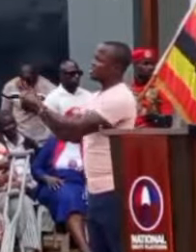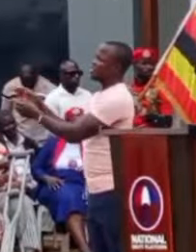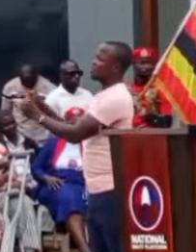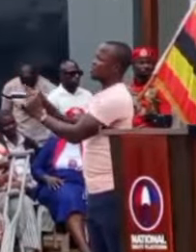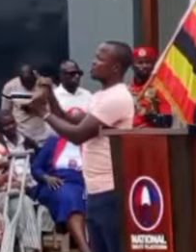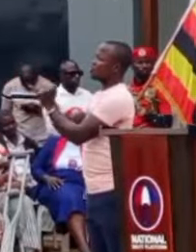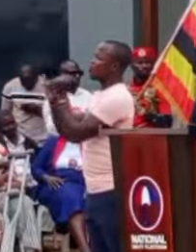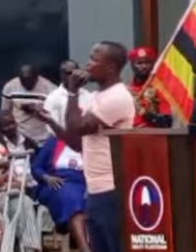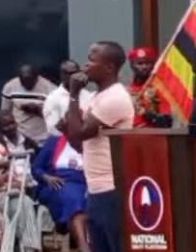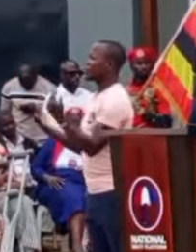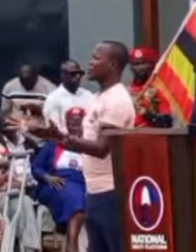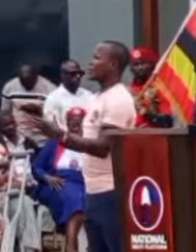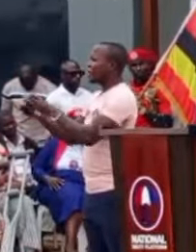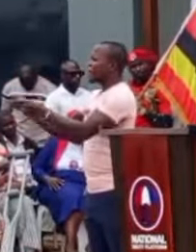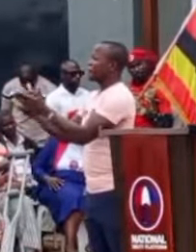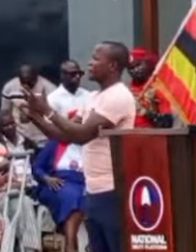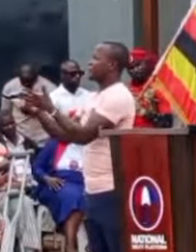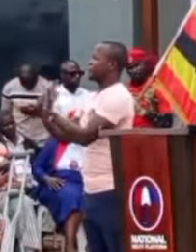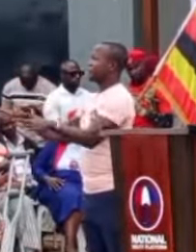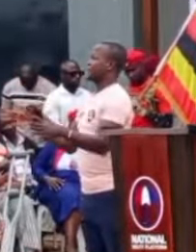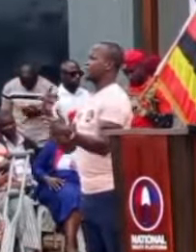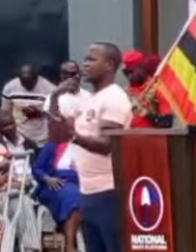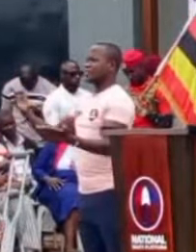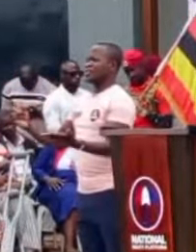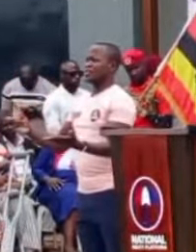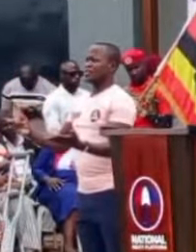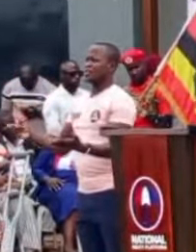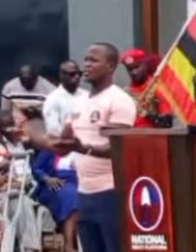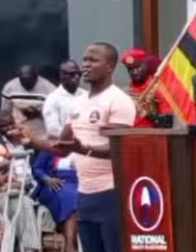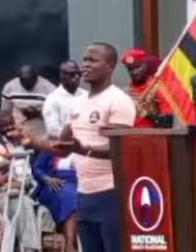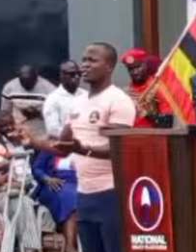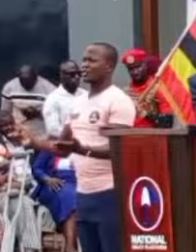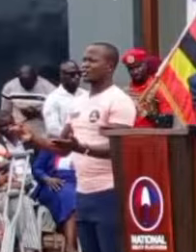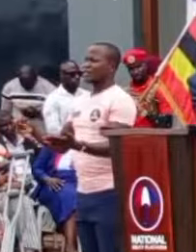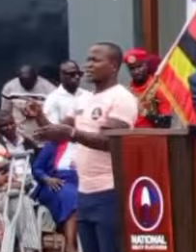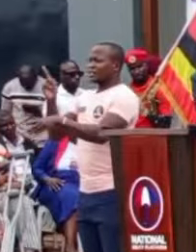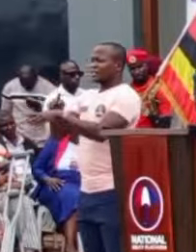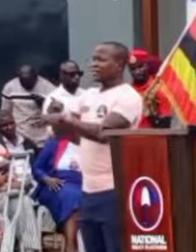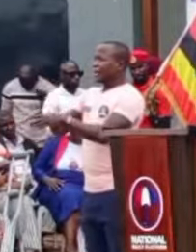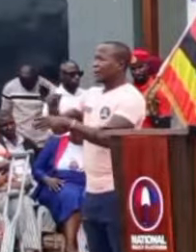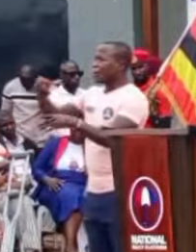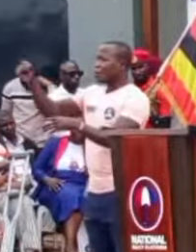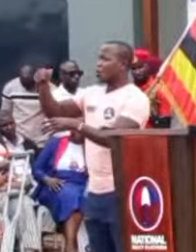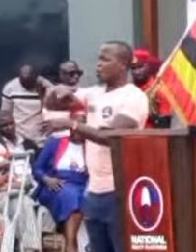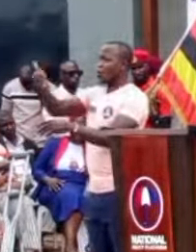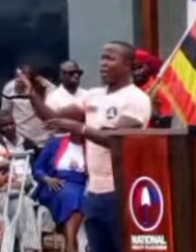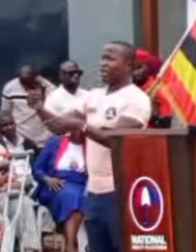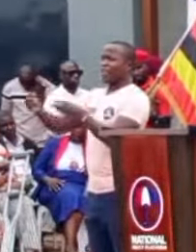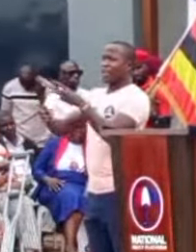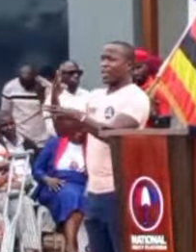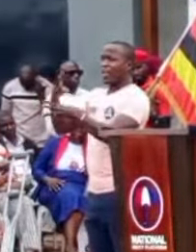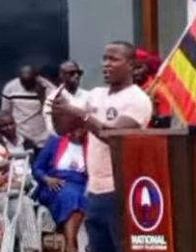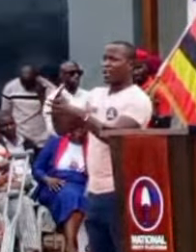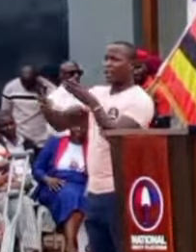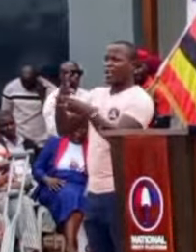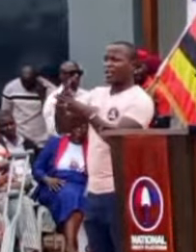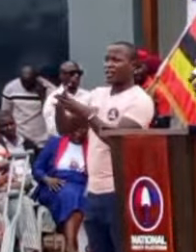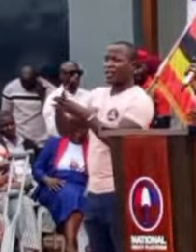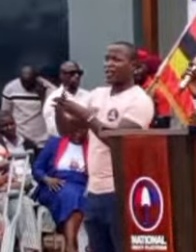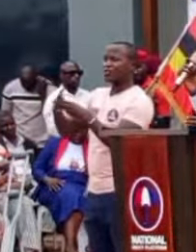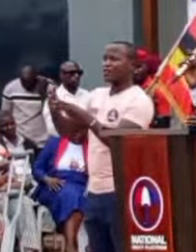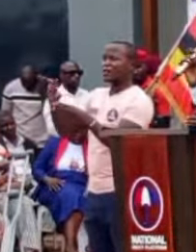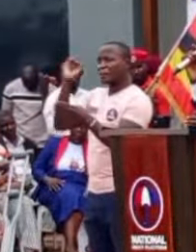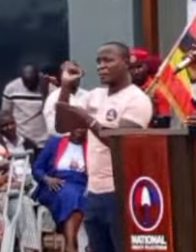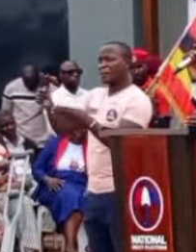ebeera polisi bw'ogenda mawanga agakulembera obulungi otuuka ku airport nga waliwo polisi nti enamba bweti balina kuba bantu abaliko